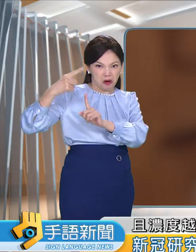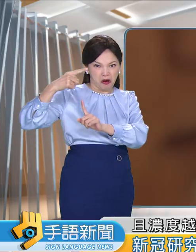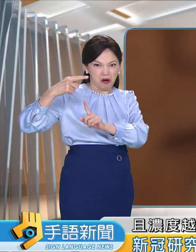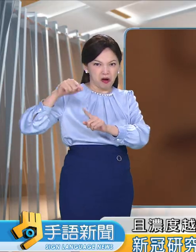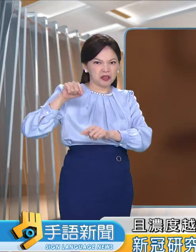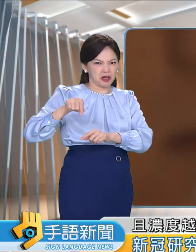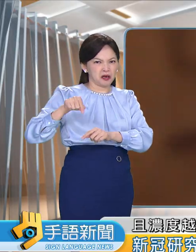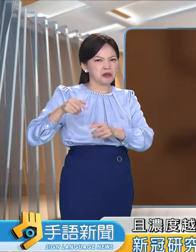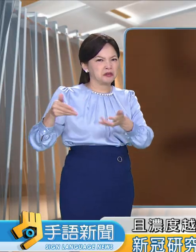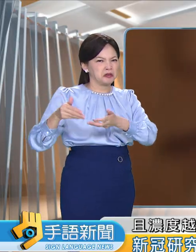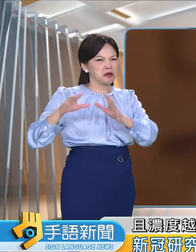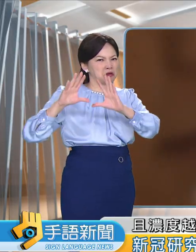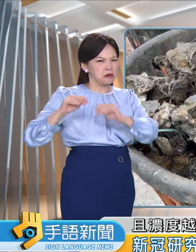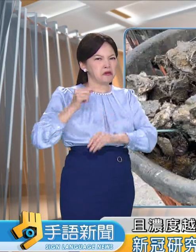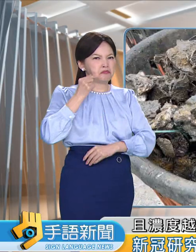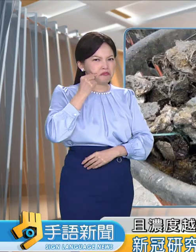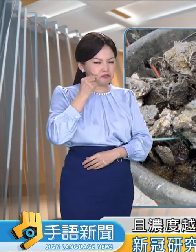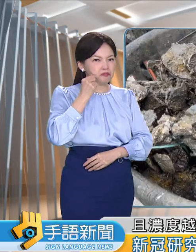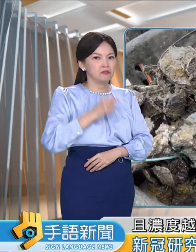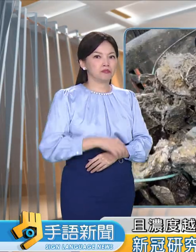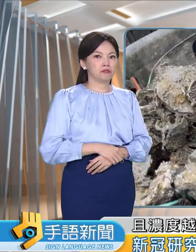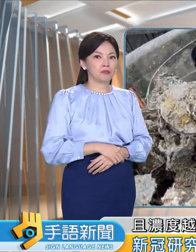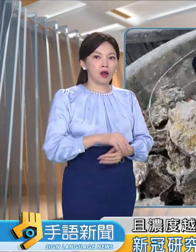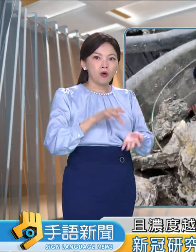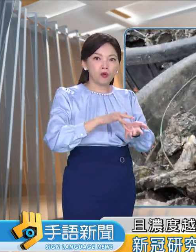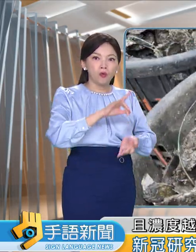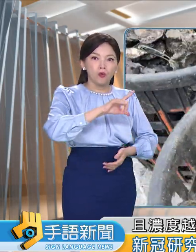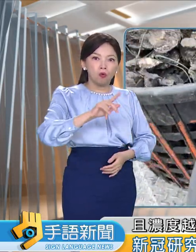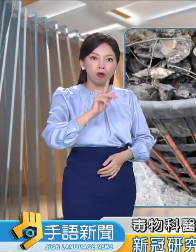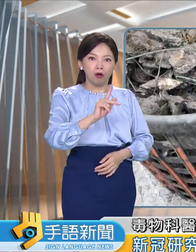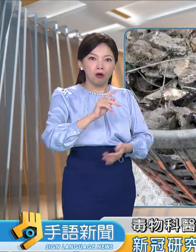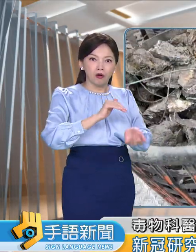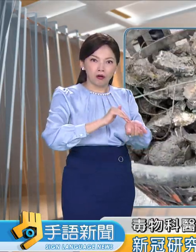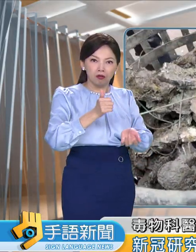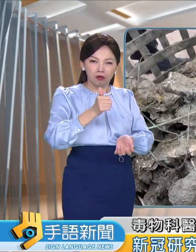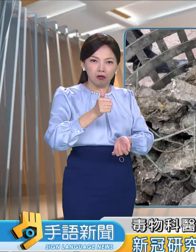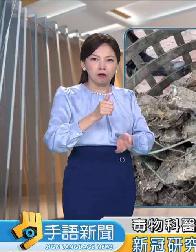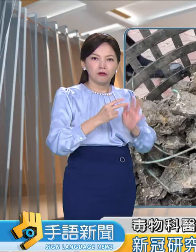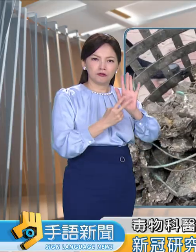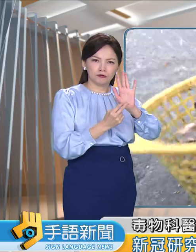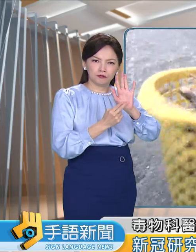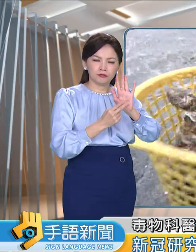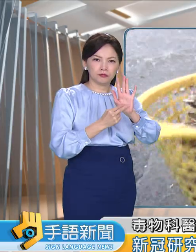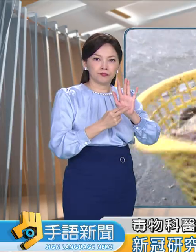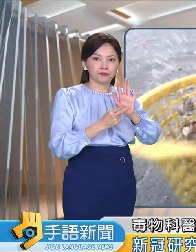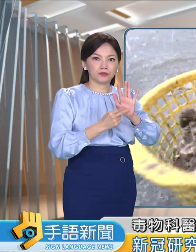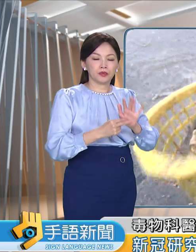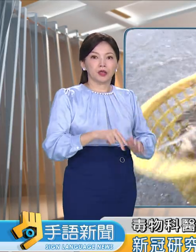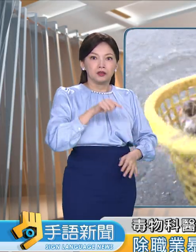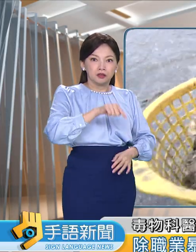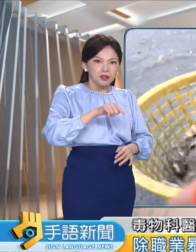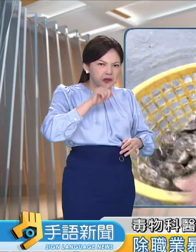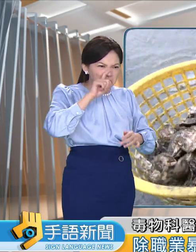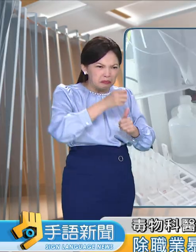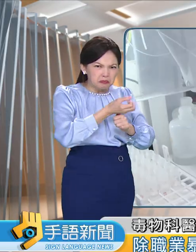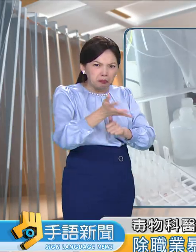高，临床预后越差。毒物科医师指出，常见的镉污染来